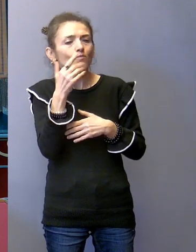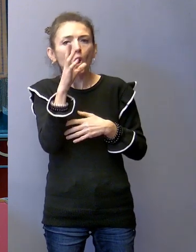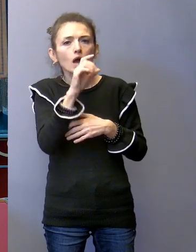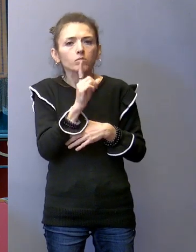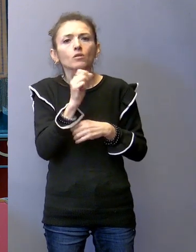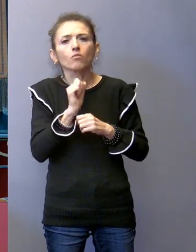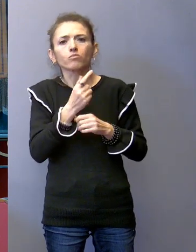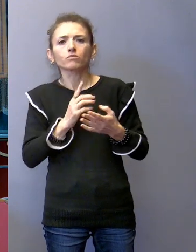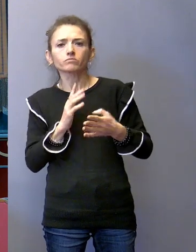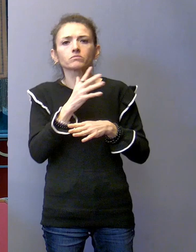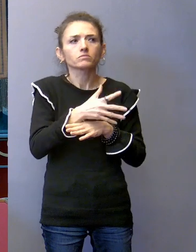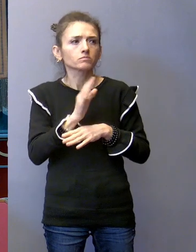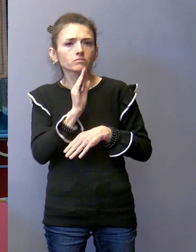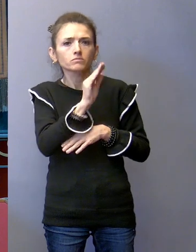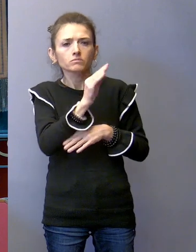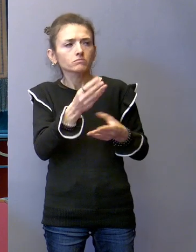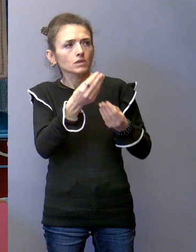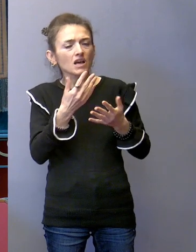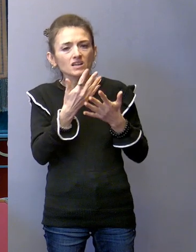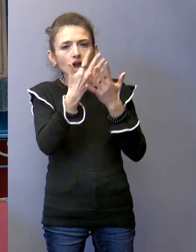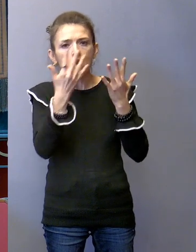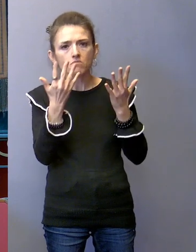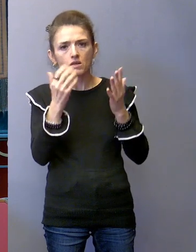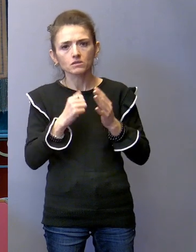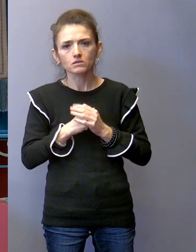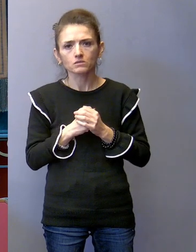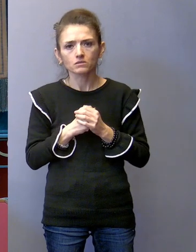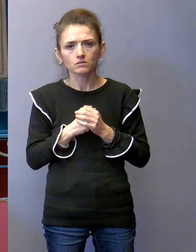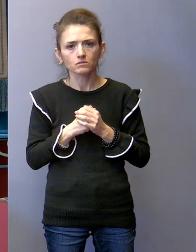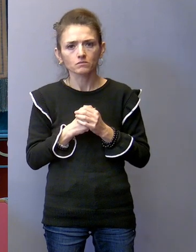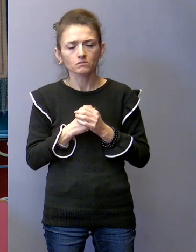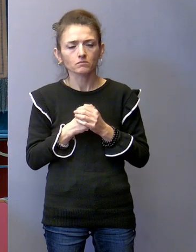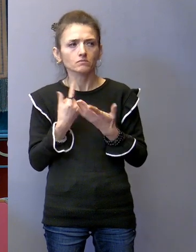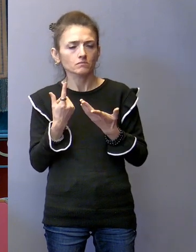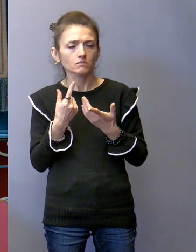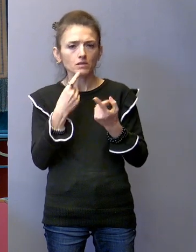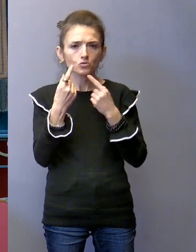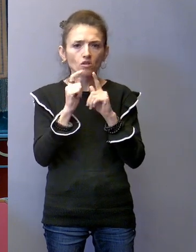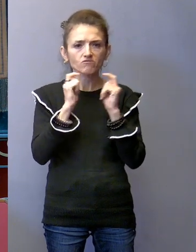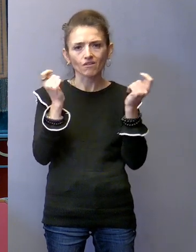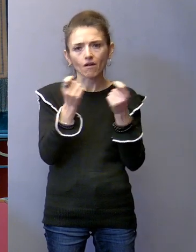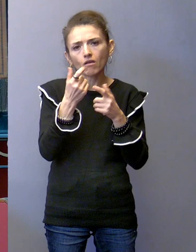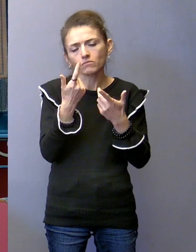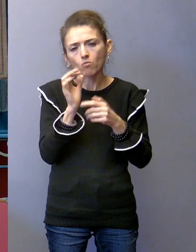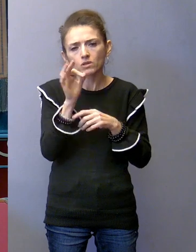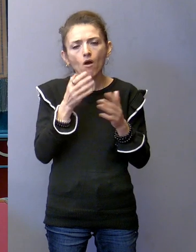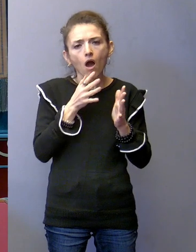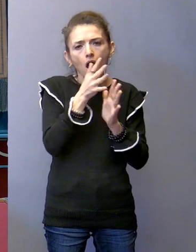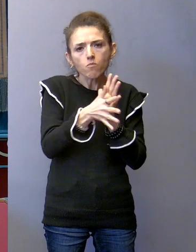generale chiedendo eventualmente cioè facendo degli approfondimenti o eventualmente